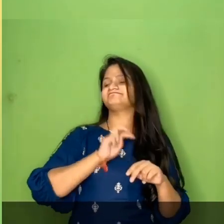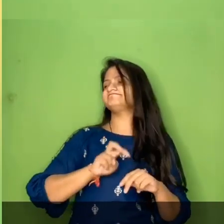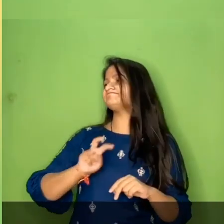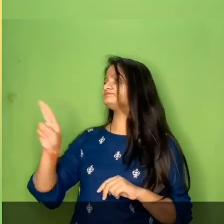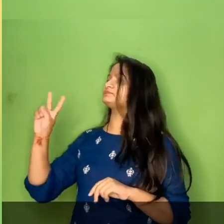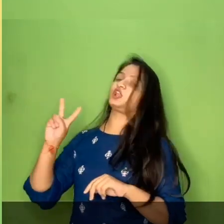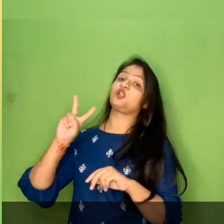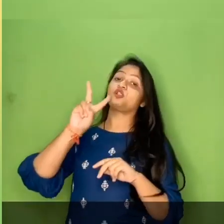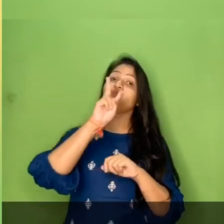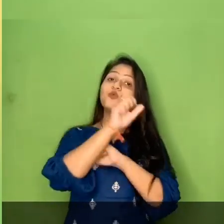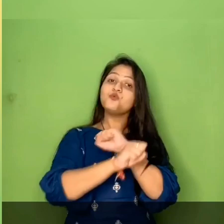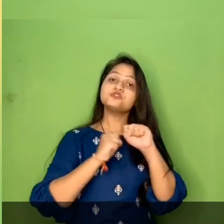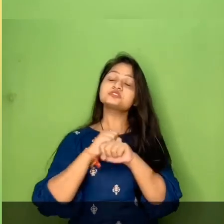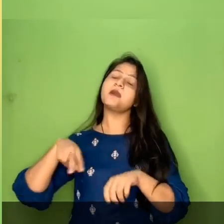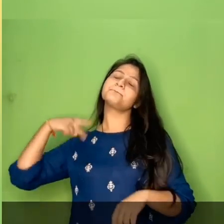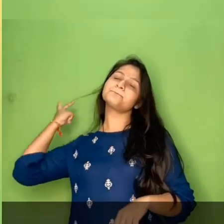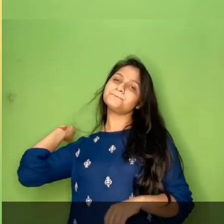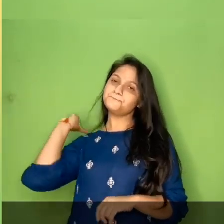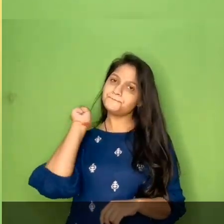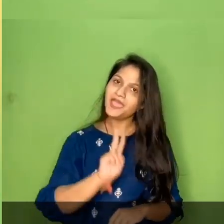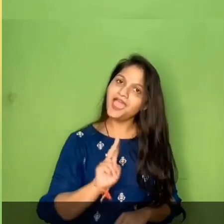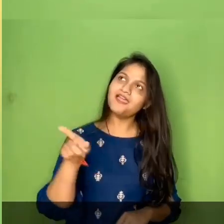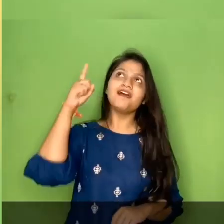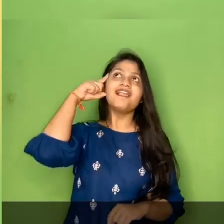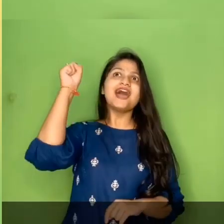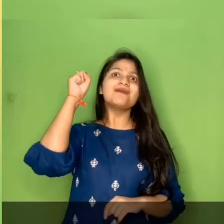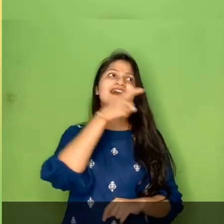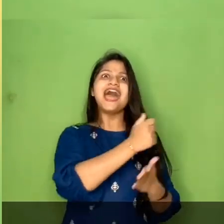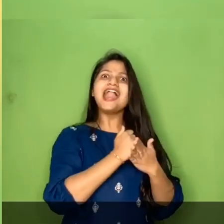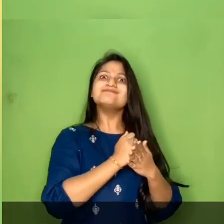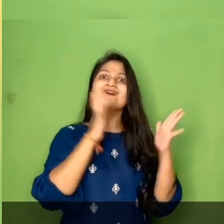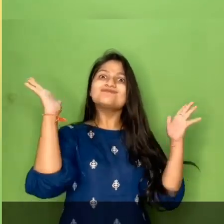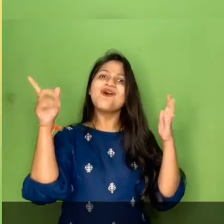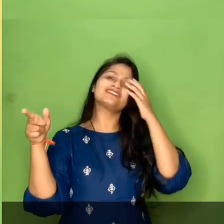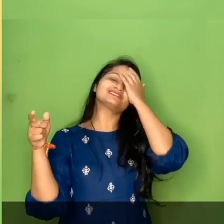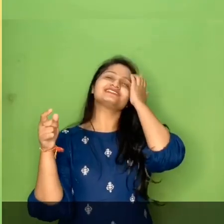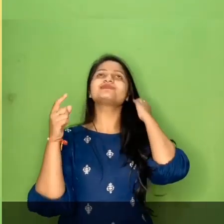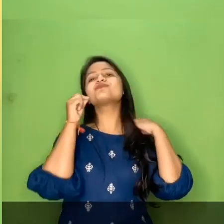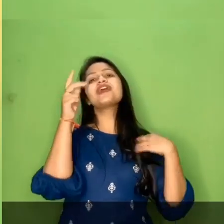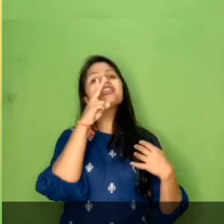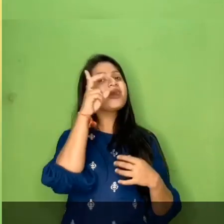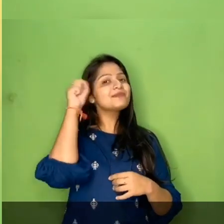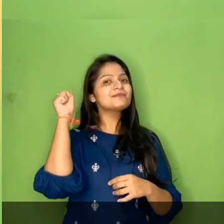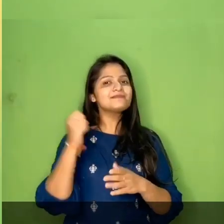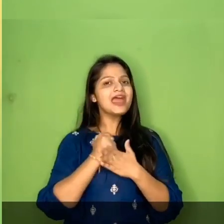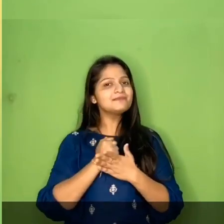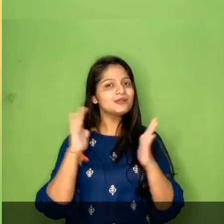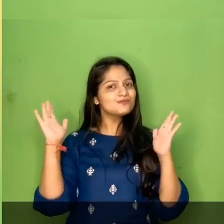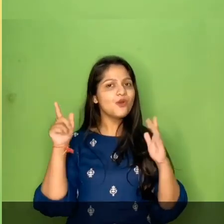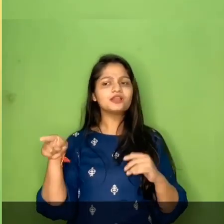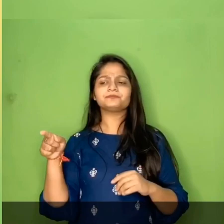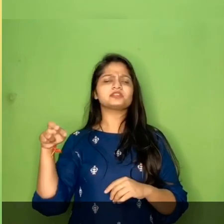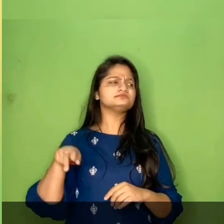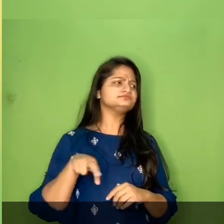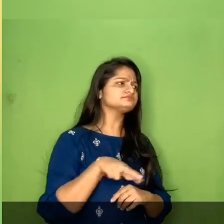बदल जाएगा। फिर 2 साल बाद वो साधु फिर से वापस आया। उसको याद था कि उस धनी व्यक्ति ने काफ़ी मदद की थी,